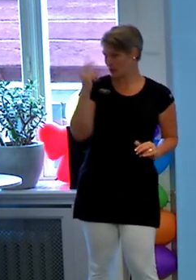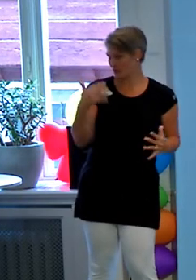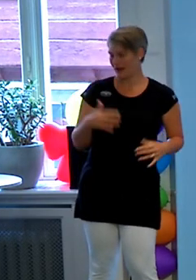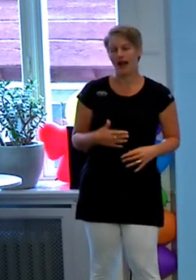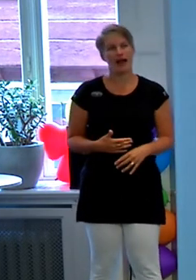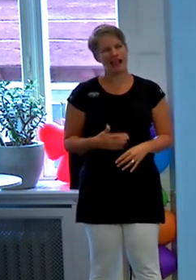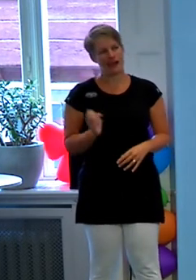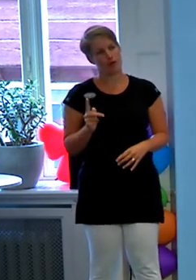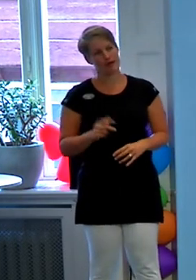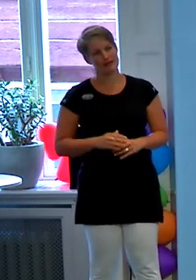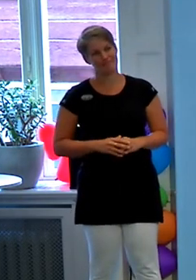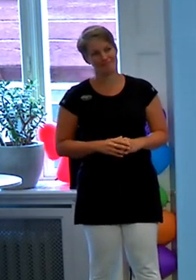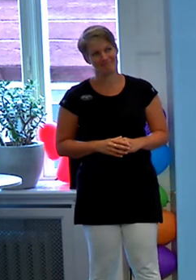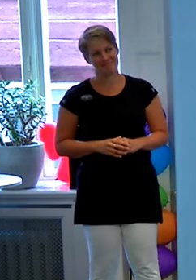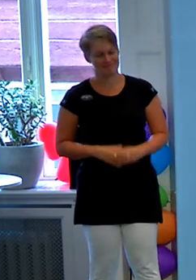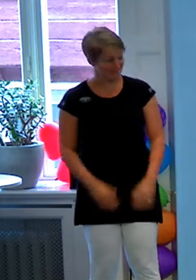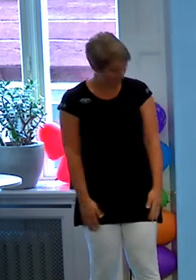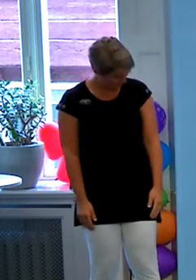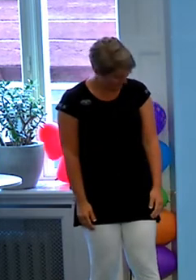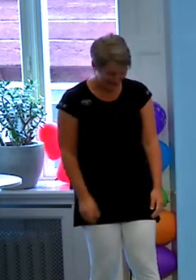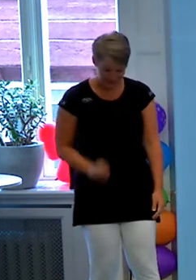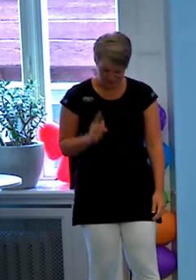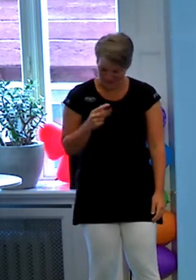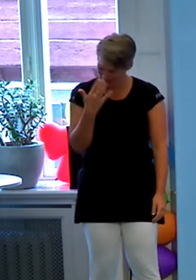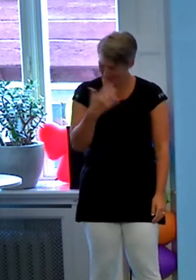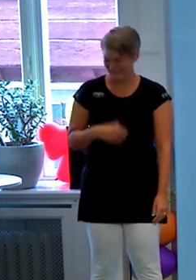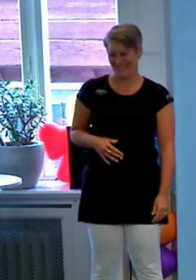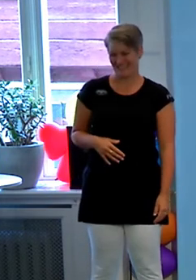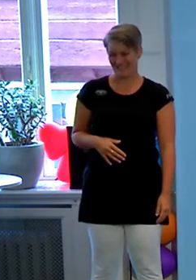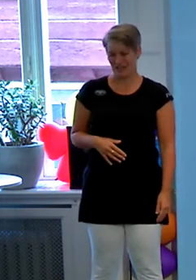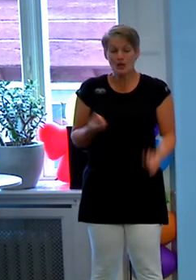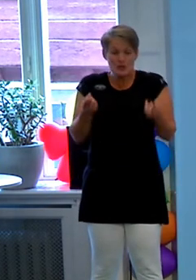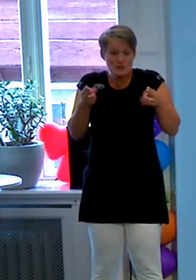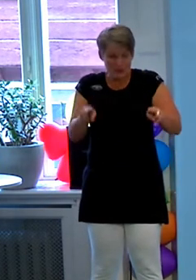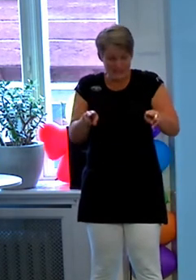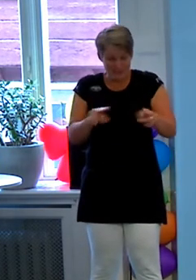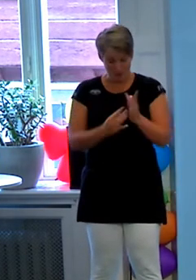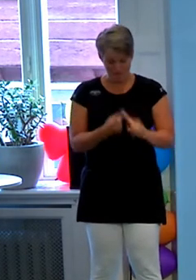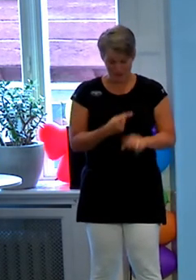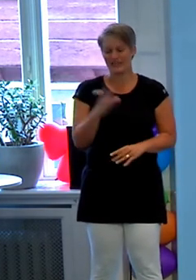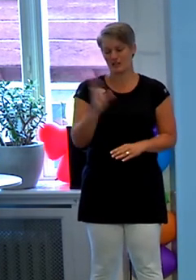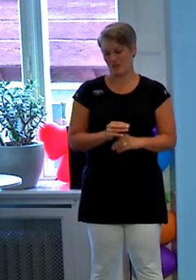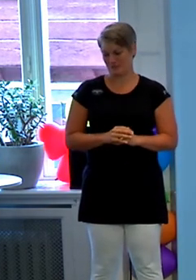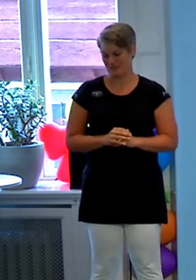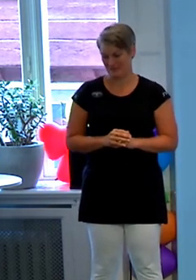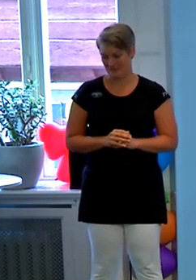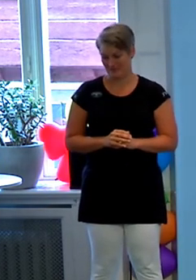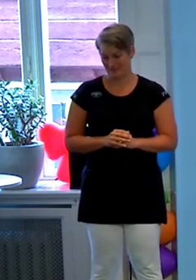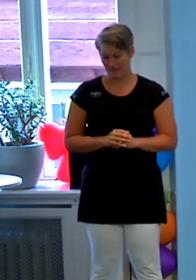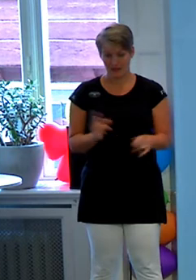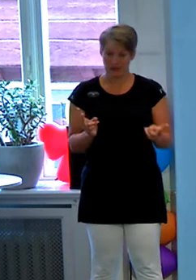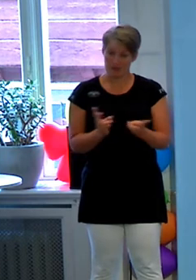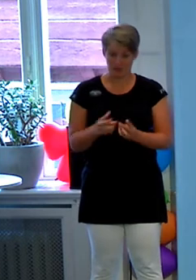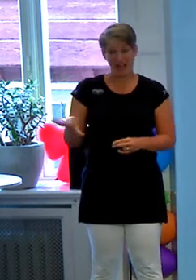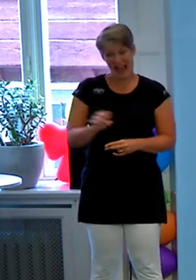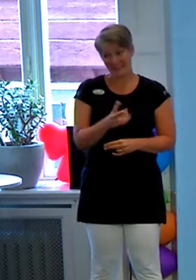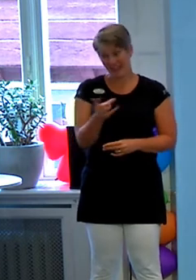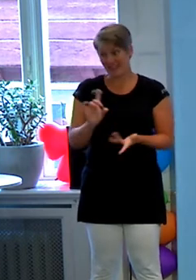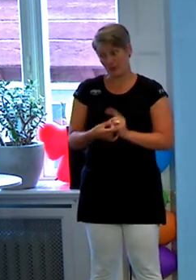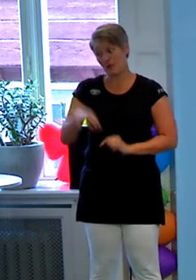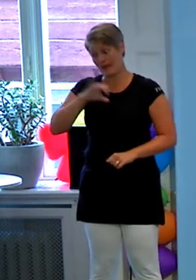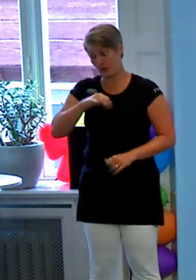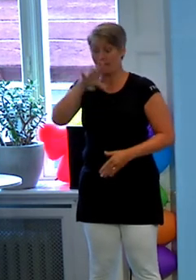okej. Okej, ja, du turnerade snabbt. Det är bra. Du är jurist i grunden, så i princip allt annat blir ju roligare